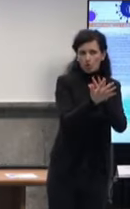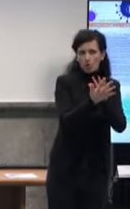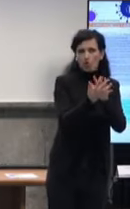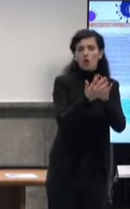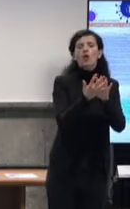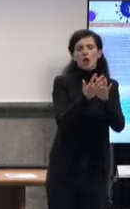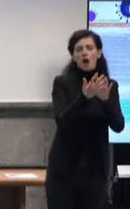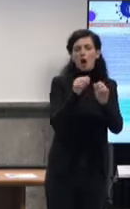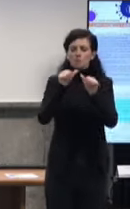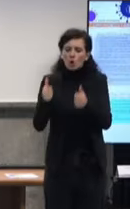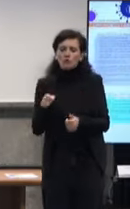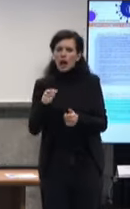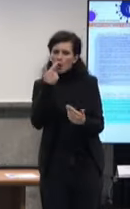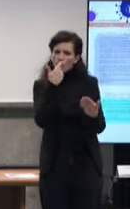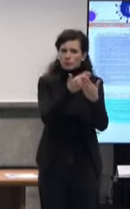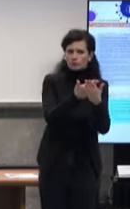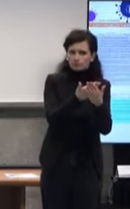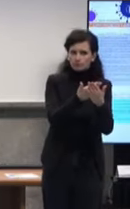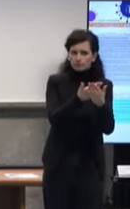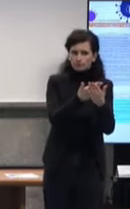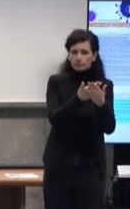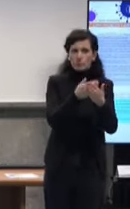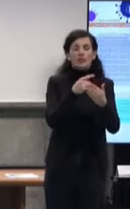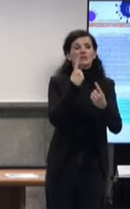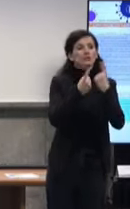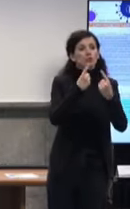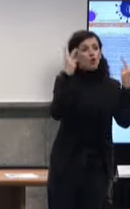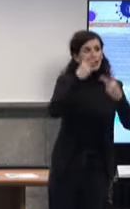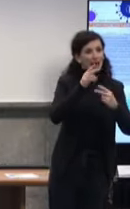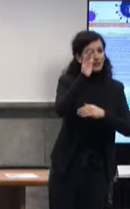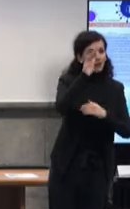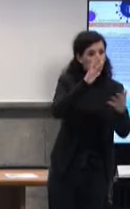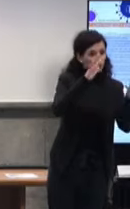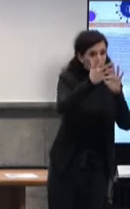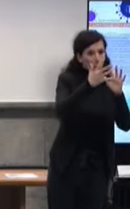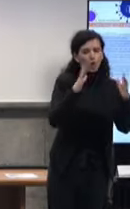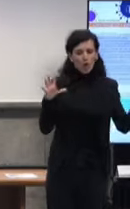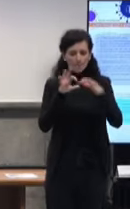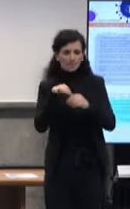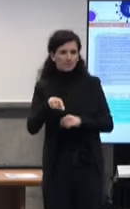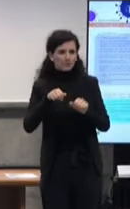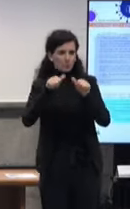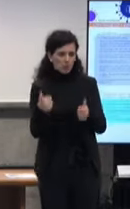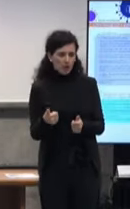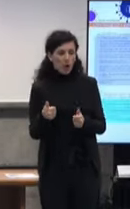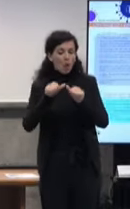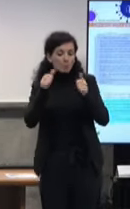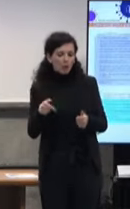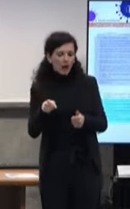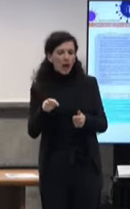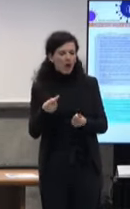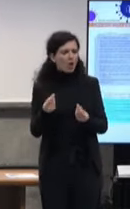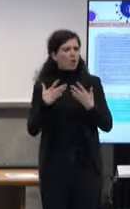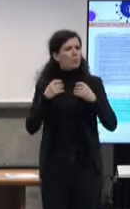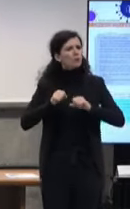esattamente come io propongo nel modello questo ovviamente una forza del modello perché mi permette di capire come